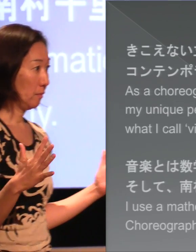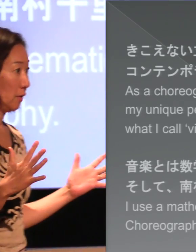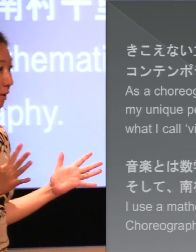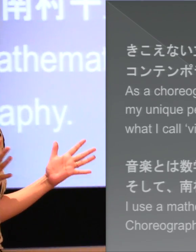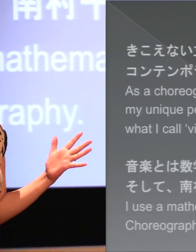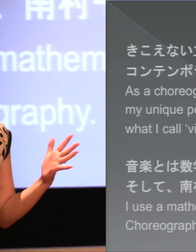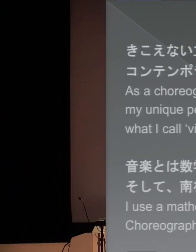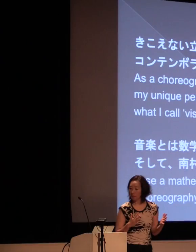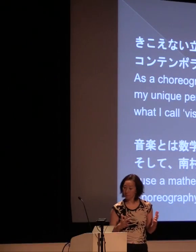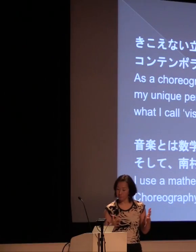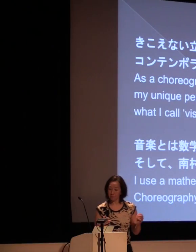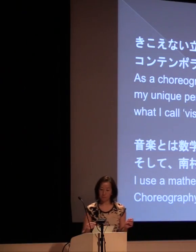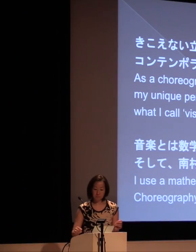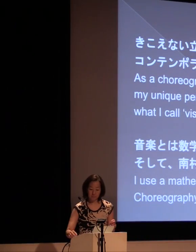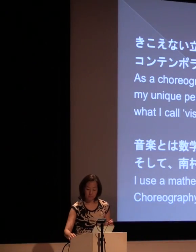佐村豪一さんではありません。